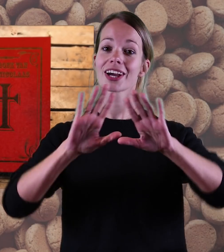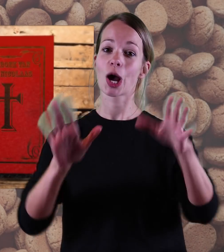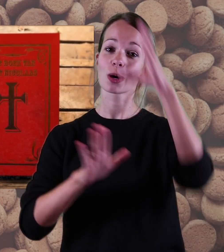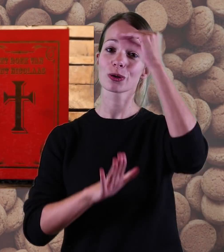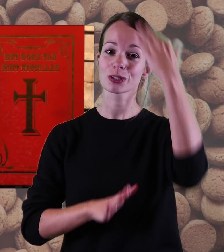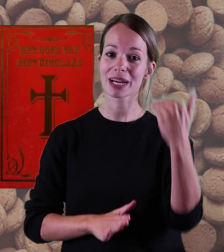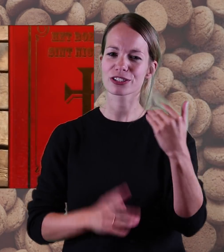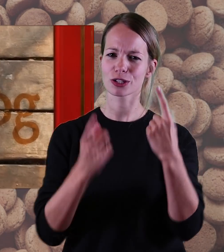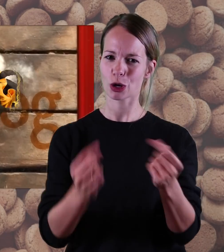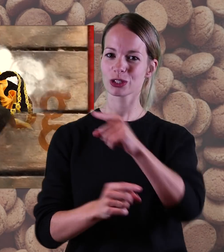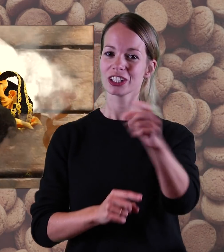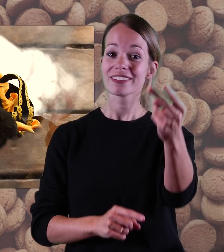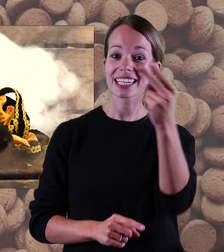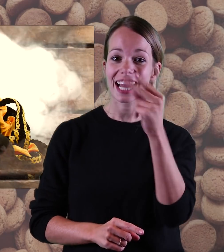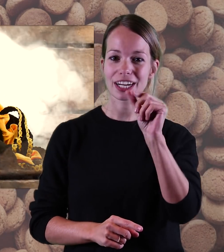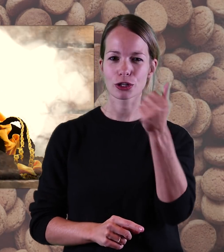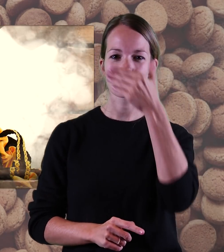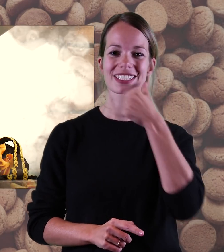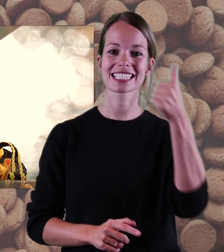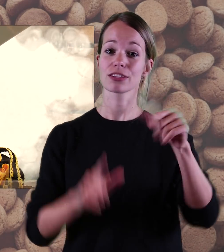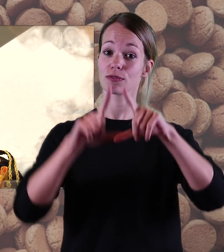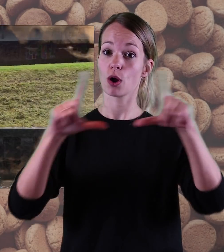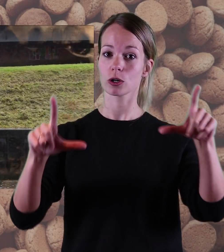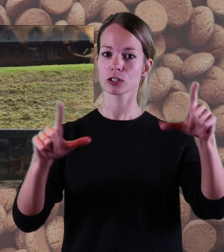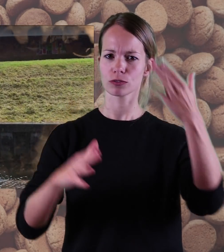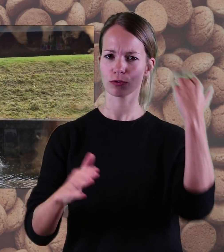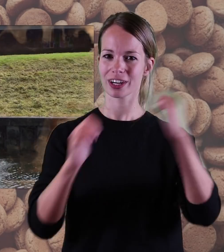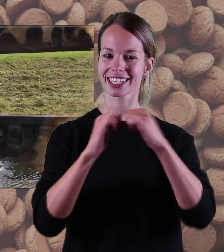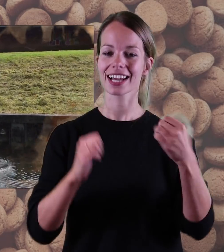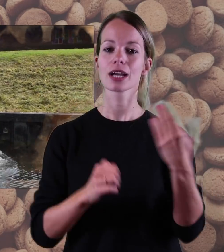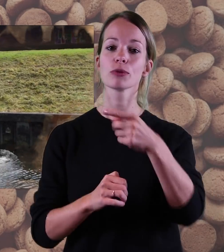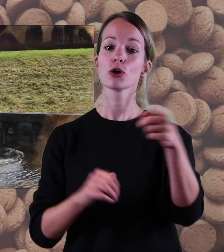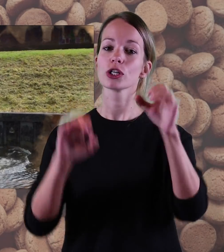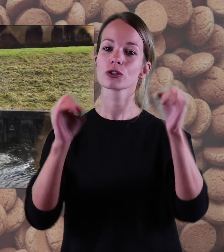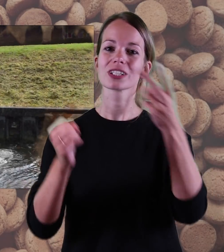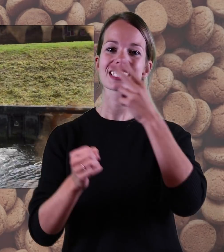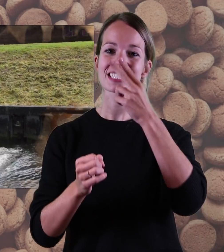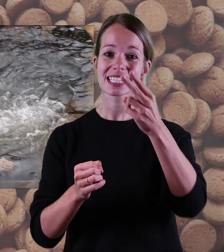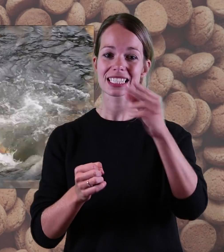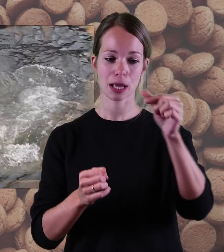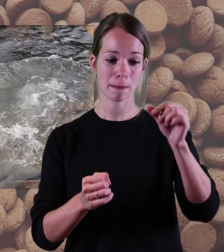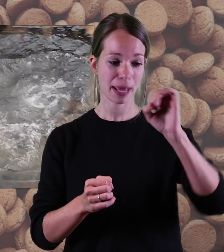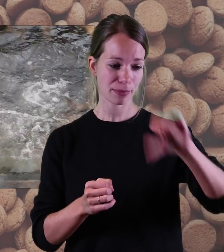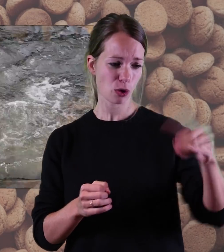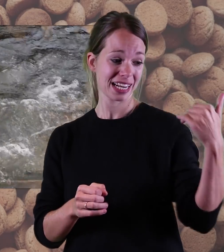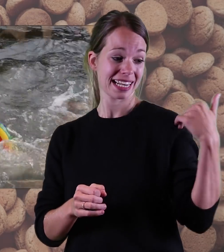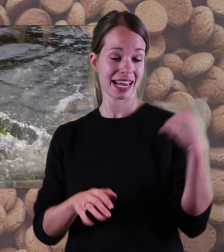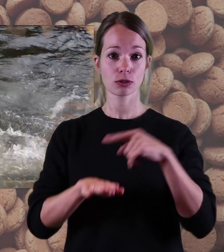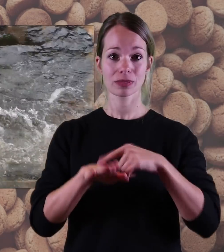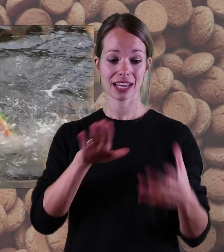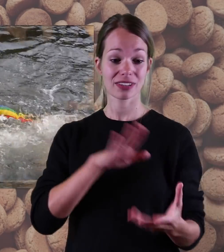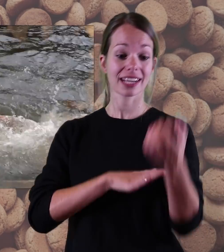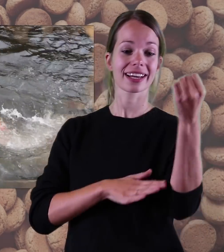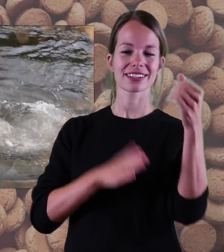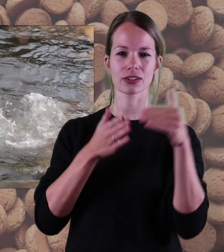Hallo jongens en meisjes, leuk dat jullie weer kijken naar een nieuwe Sint-vlog. Vorig jaar hebben jullie kunnen zien dat de beternoten net op tijd werden gered uit